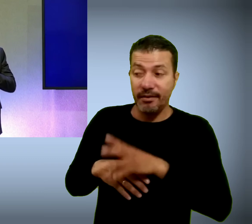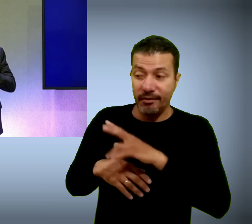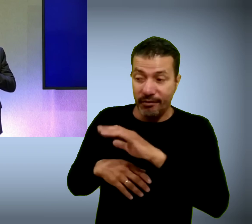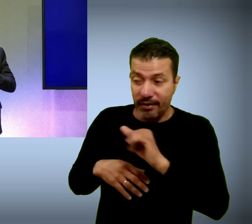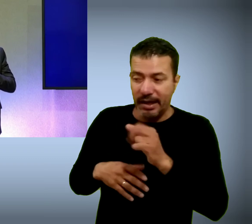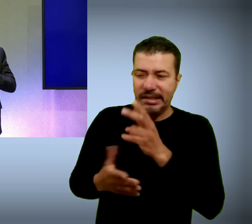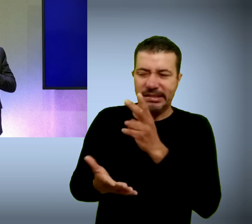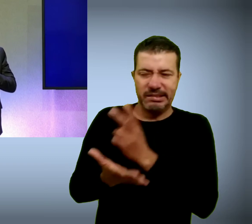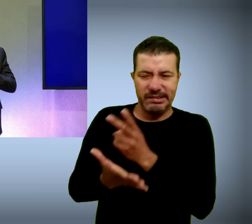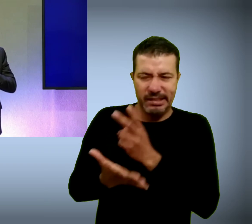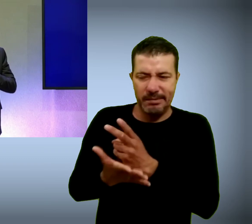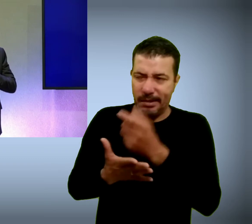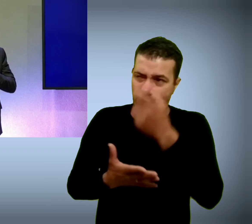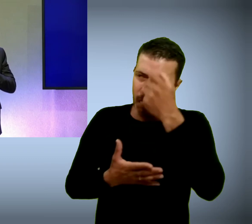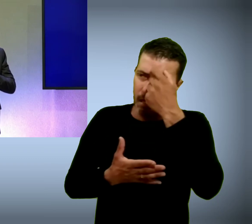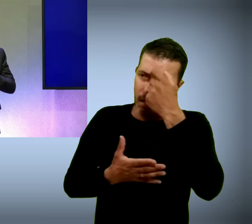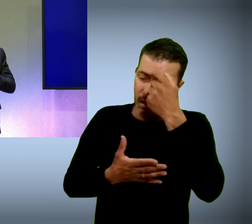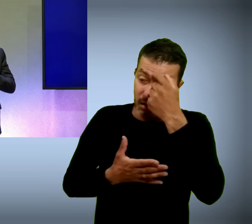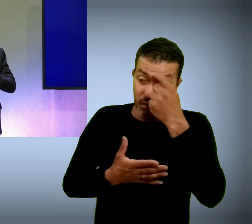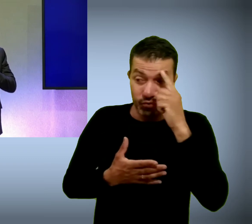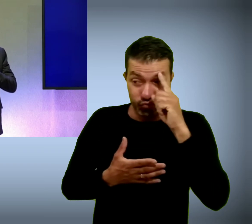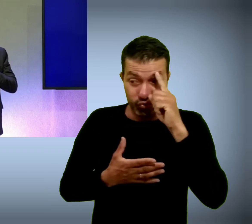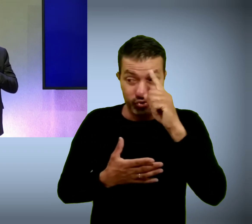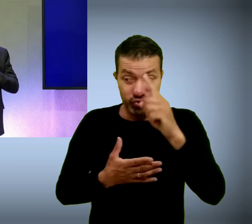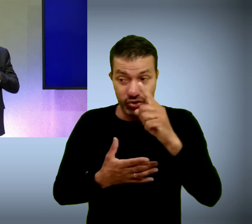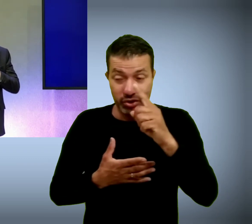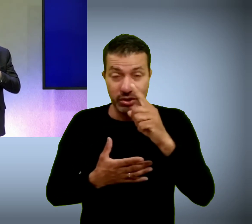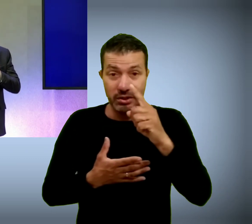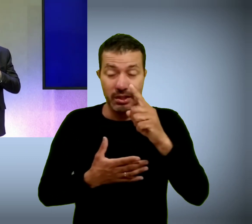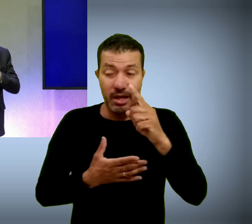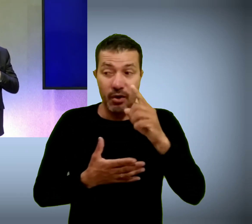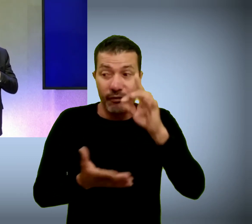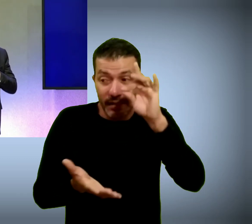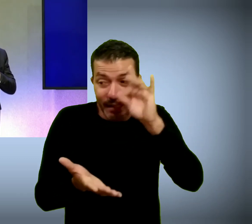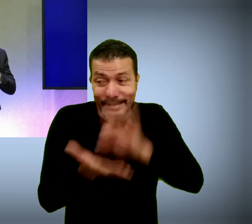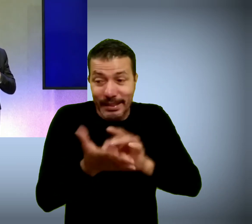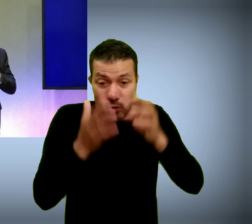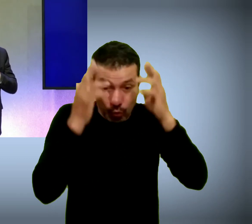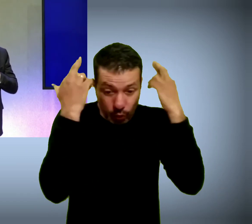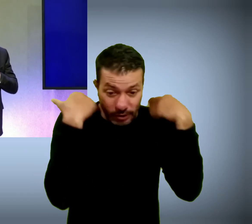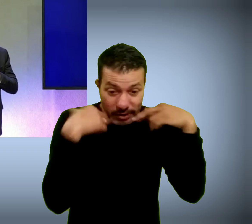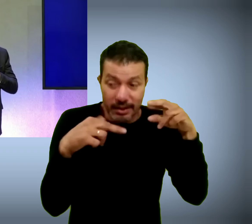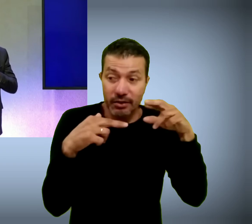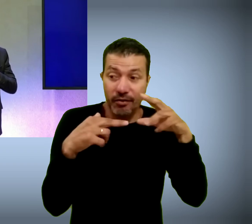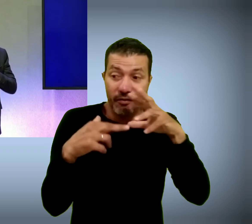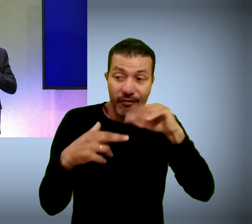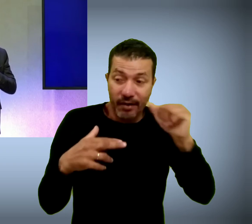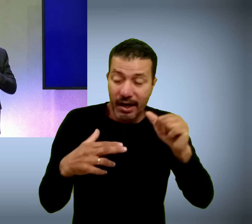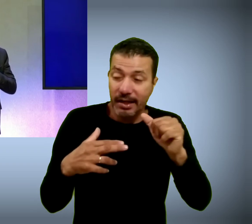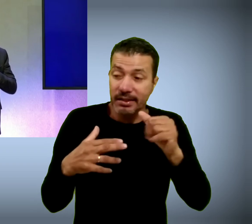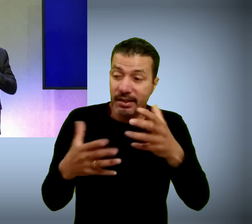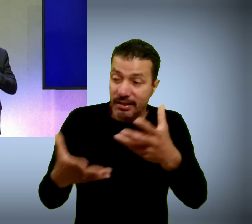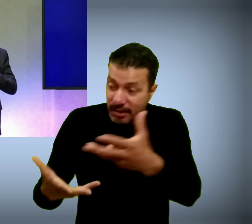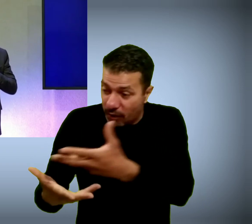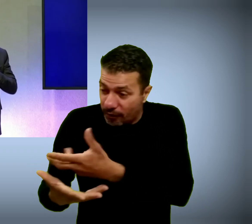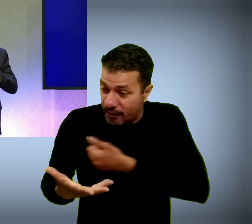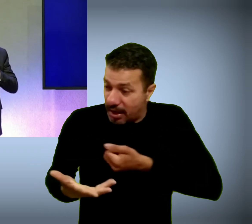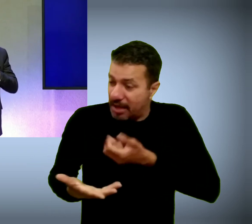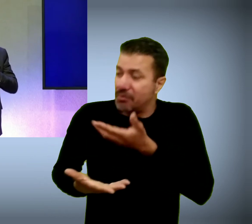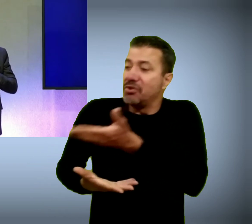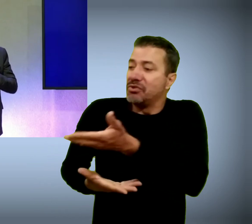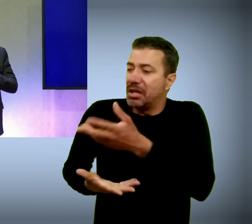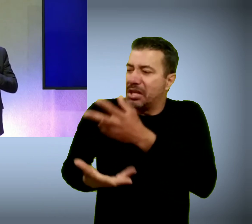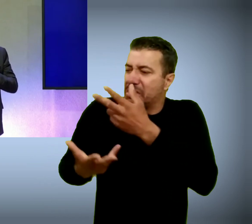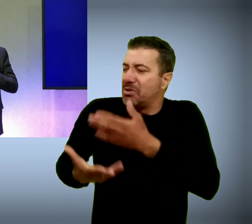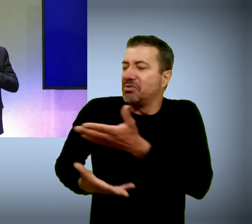você sempre vai ter em mente que um dia o verdadeiro Cordeiro de Deus vai vir te resgatar. Por que você quis resolver as coisas do